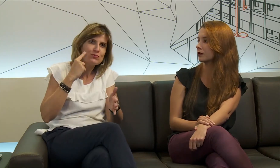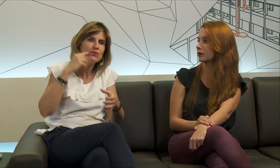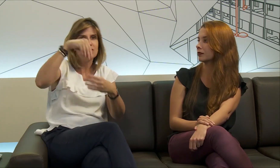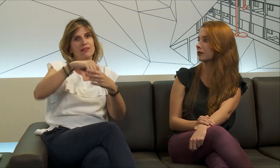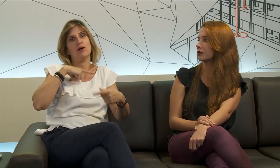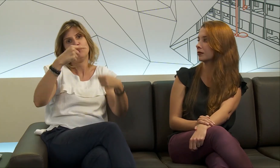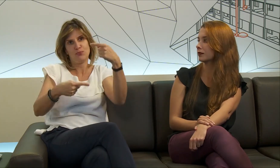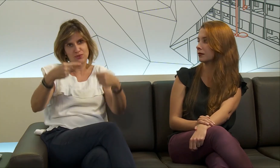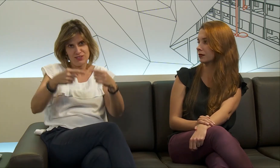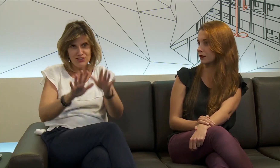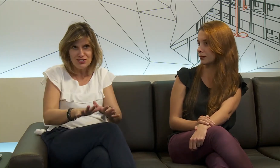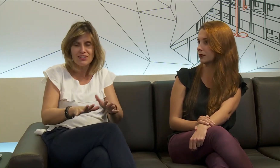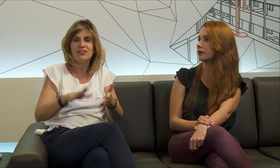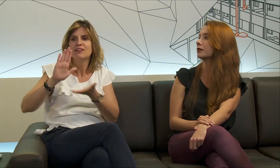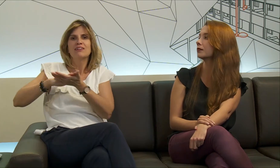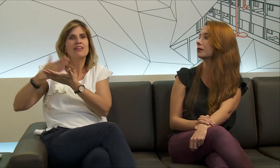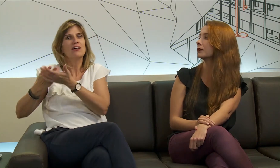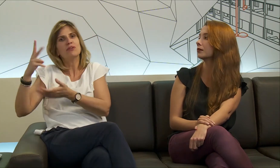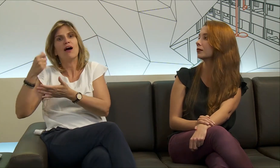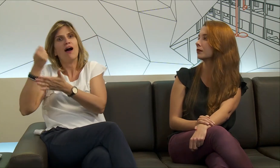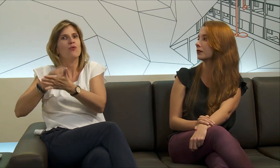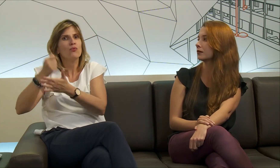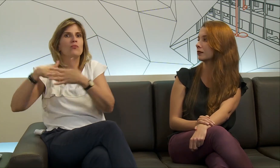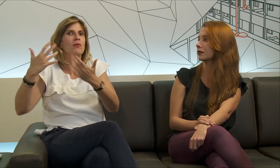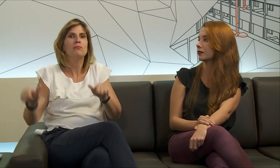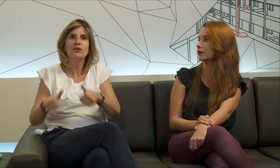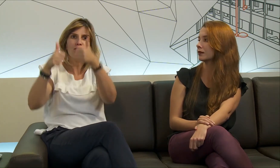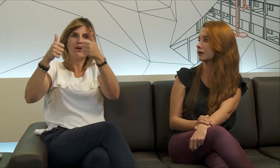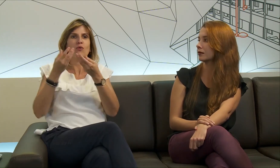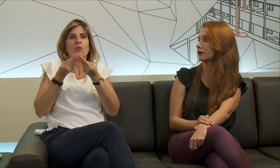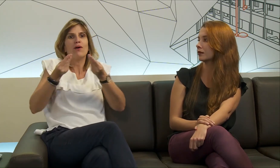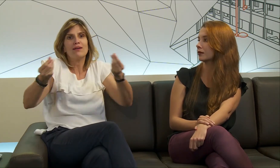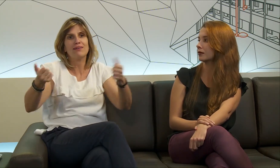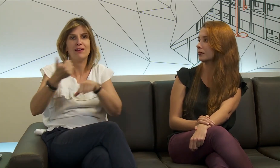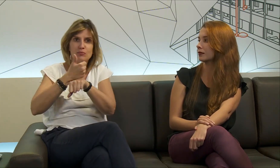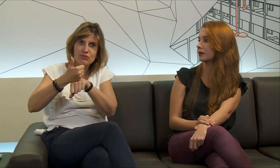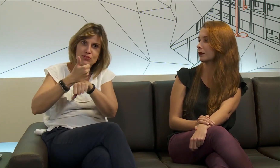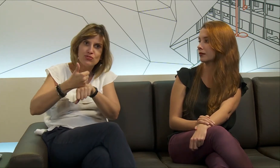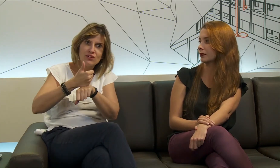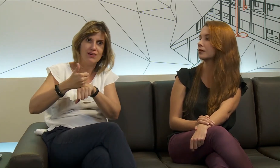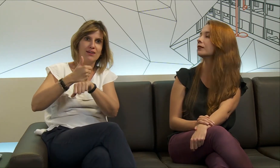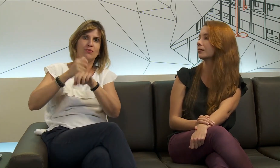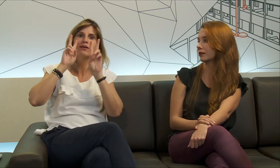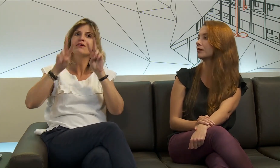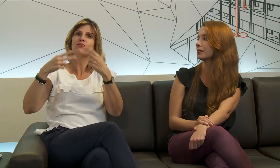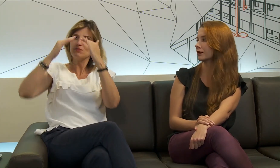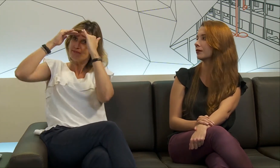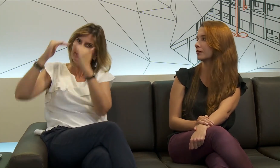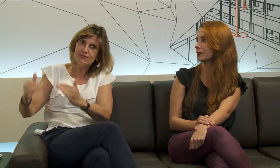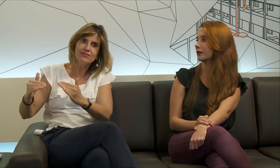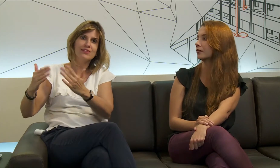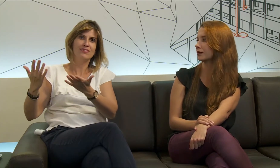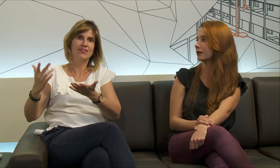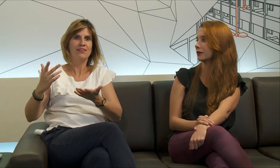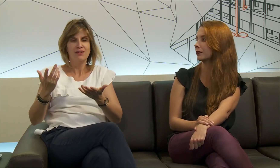Na educação se discute questões políticas, da luta por melhoria na qualidade da educação,